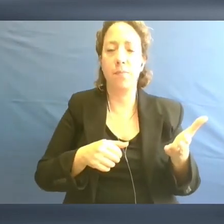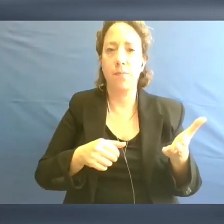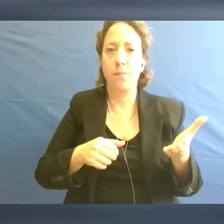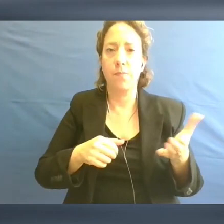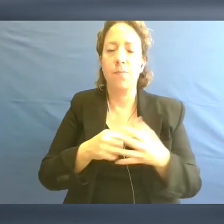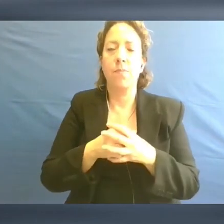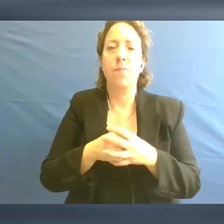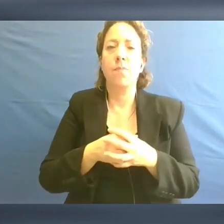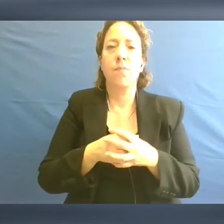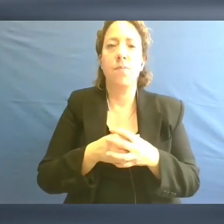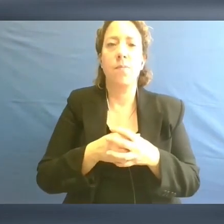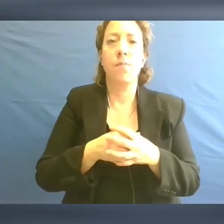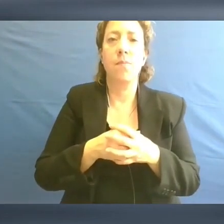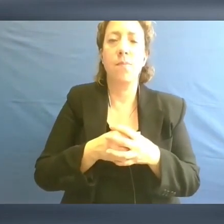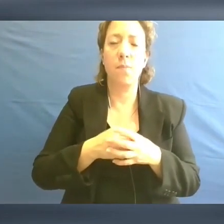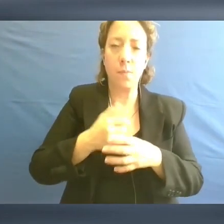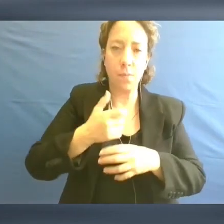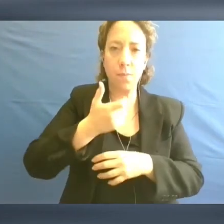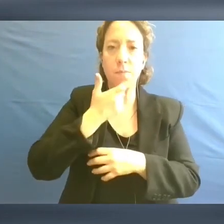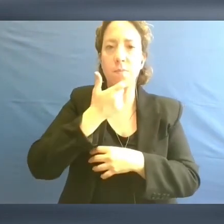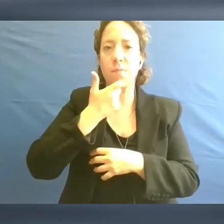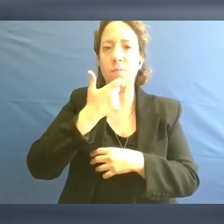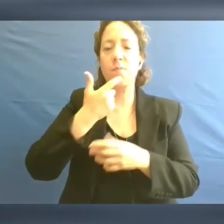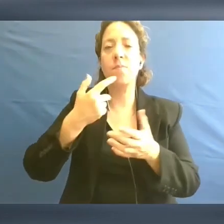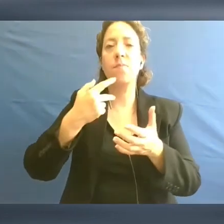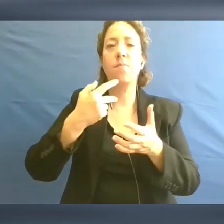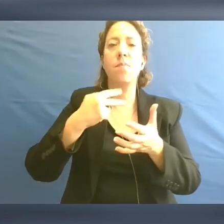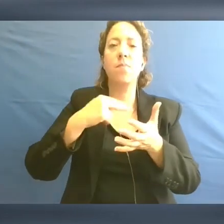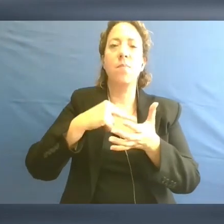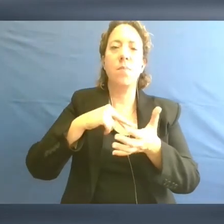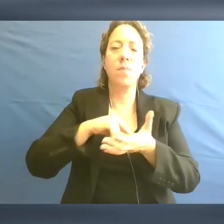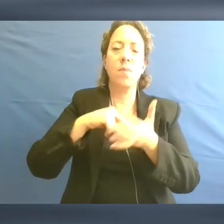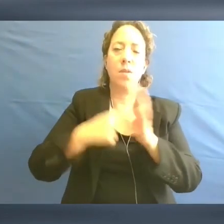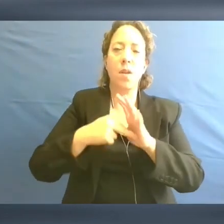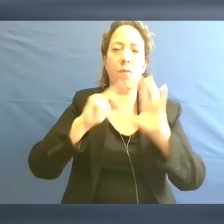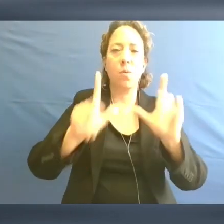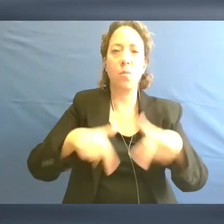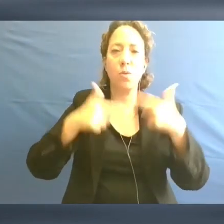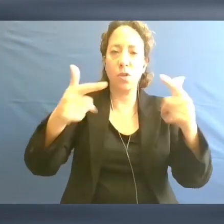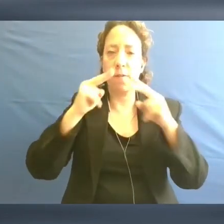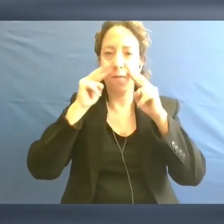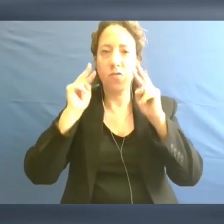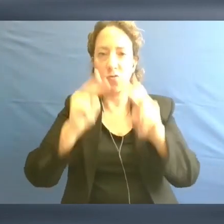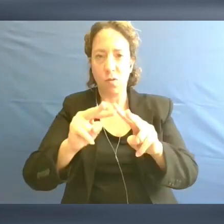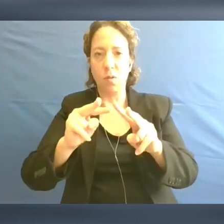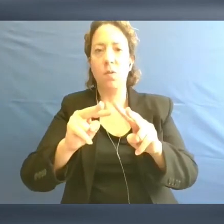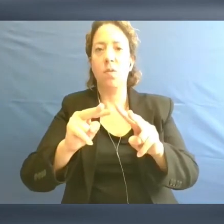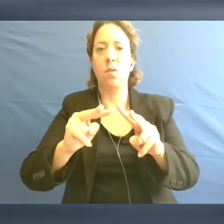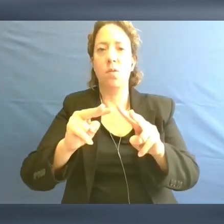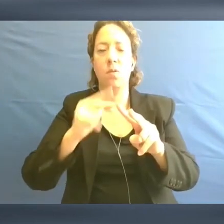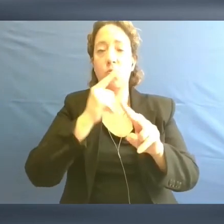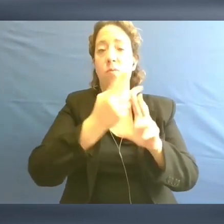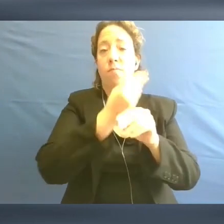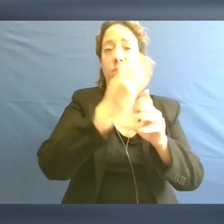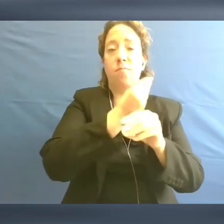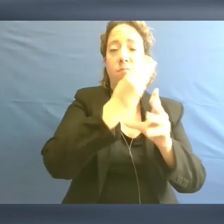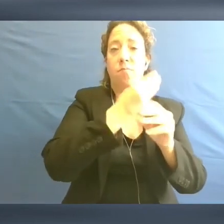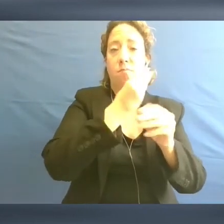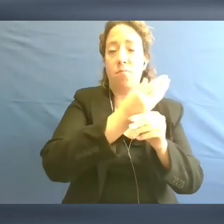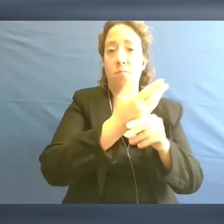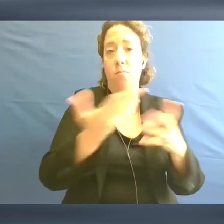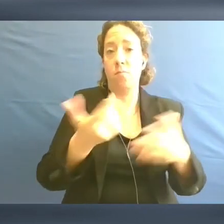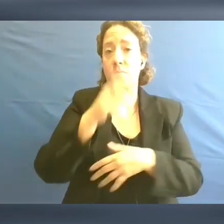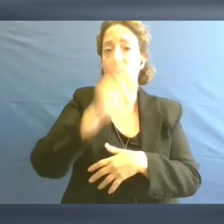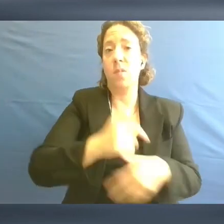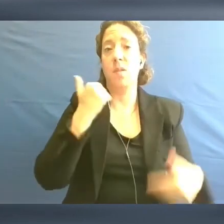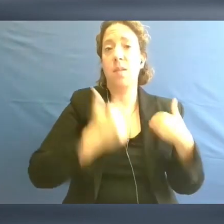d'optimiser, en l'occurrence, au travers des techniques de computer vision, l'apprentissage, afin qu'une personne handicapée